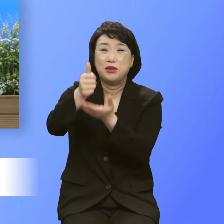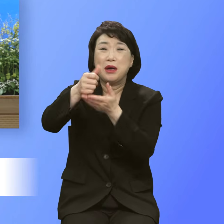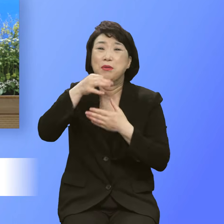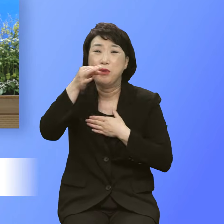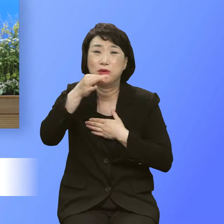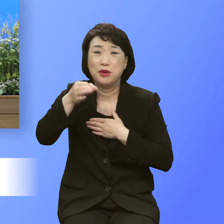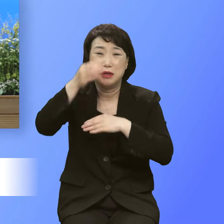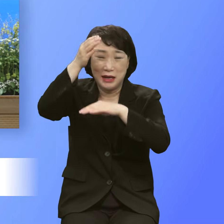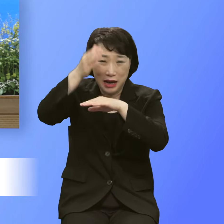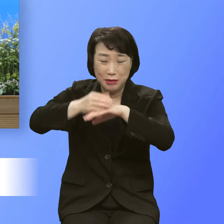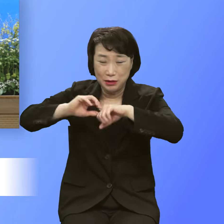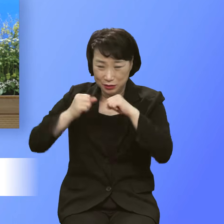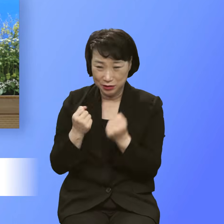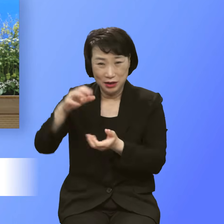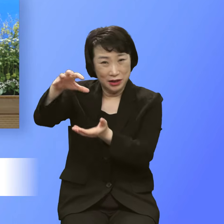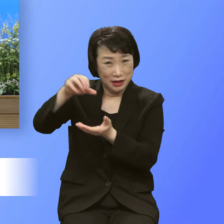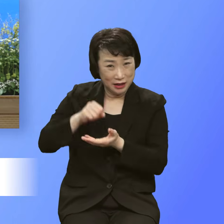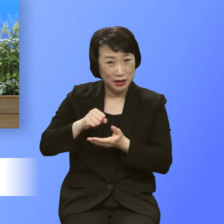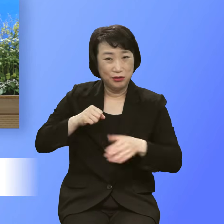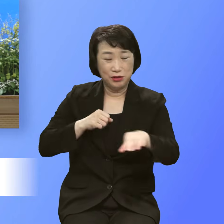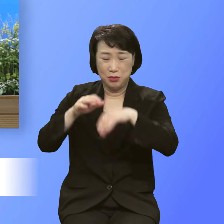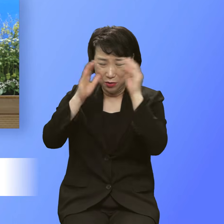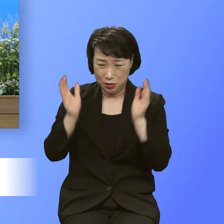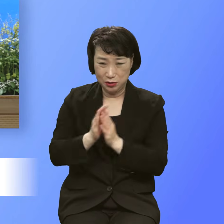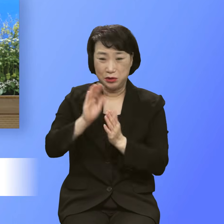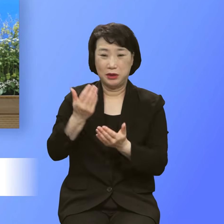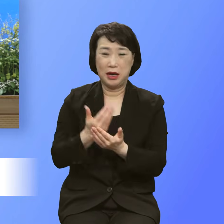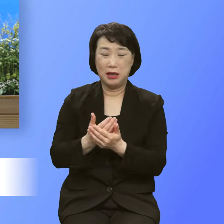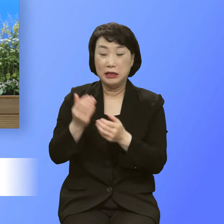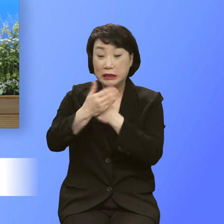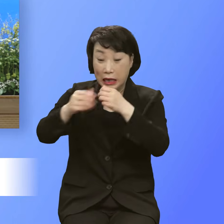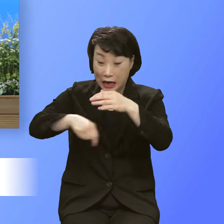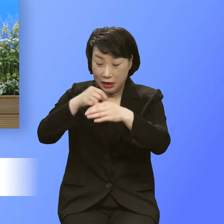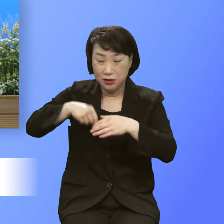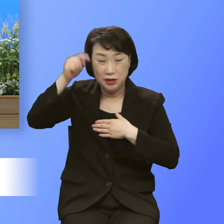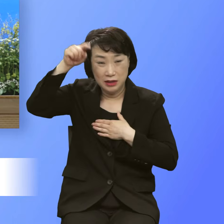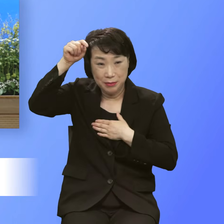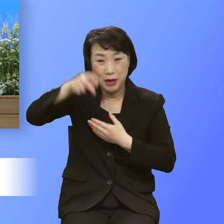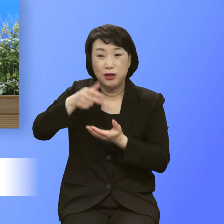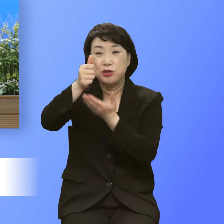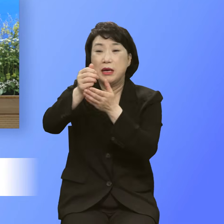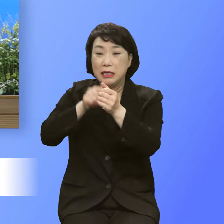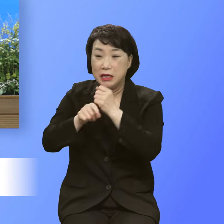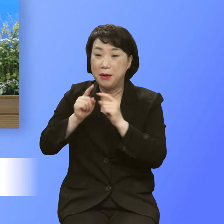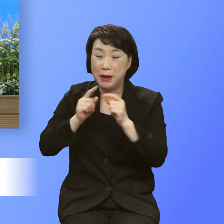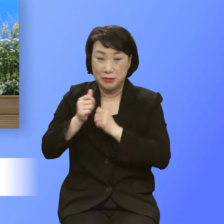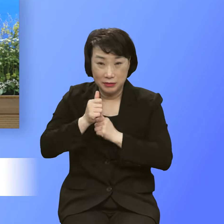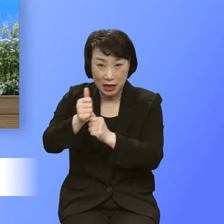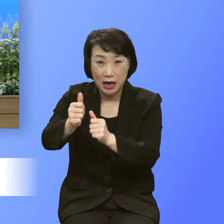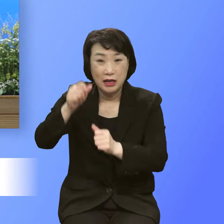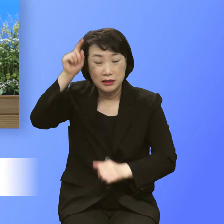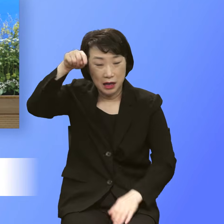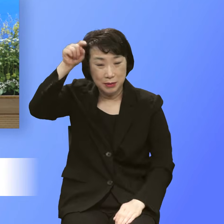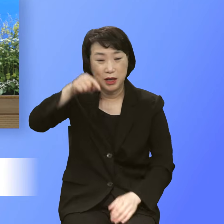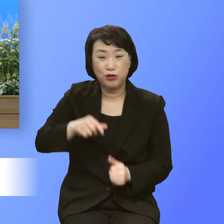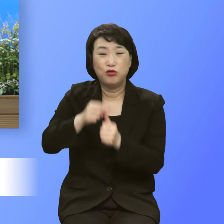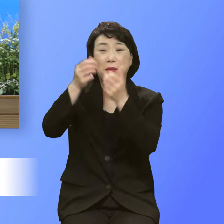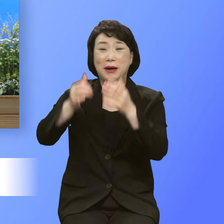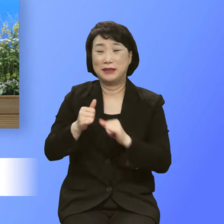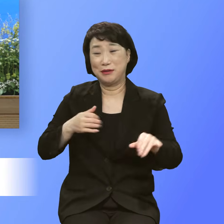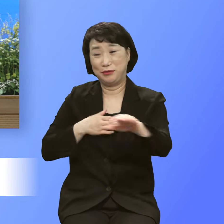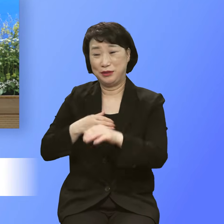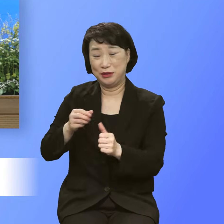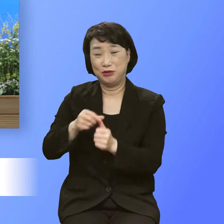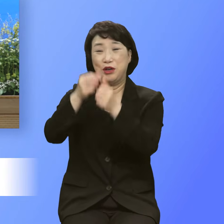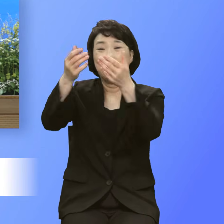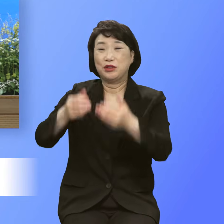목소리 감사로 수용하는 우리 모든 성도들 되게 하여 주시고, 은혜 안에서 날마다 주님의 진리의 말씀을 따라 날마다 구원받은 자로서 구원을